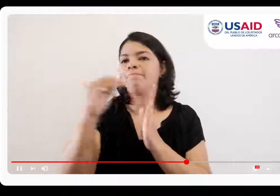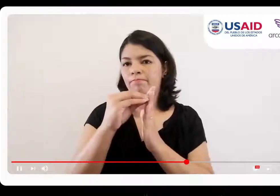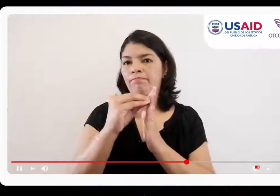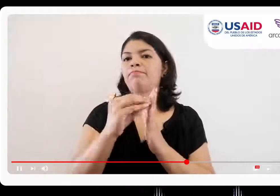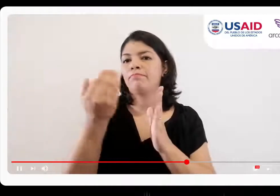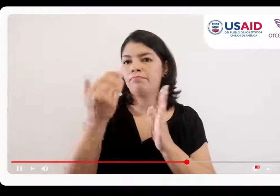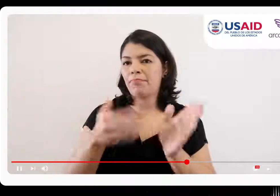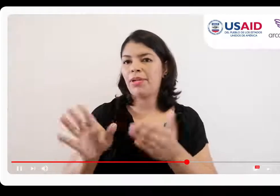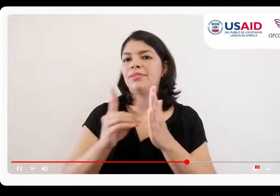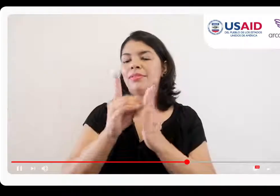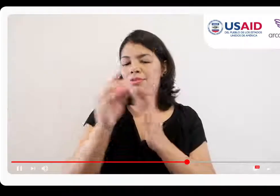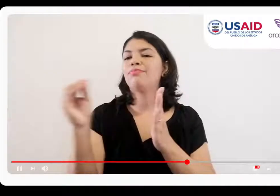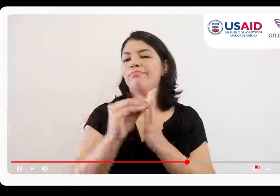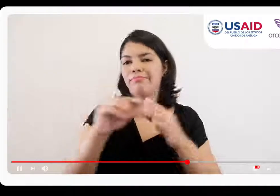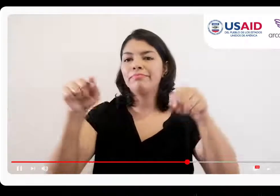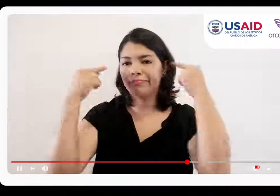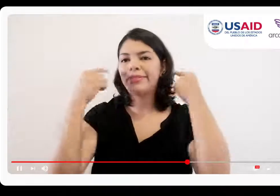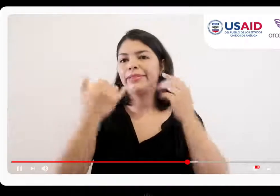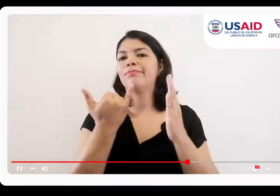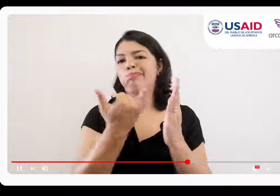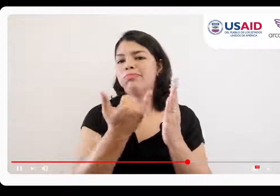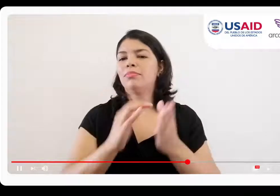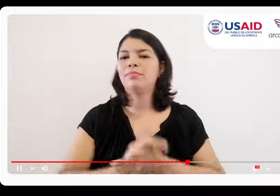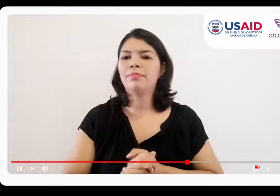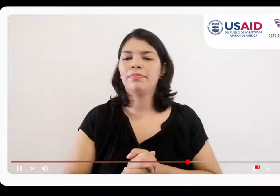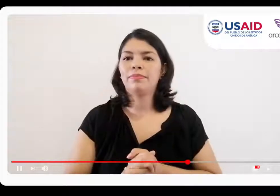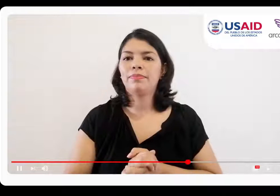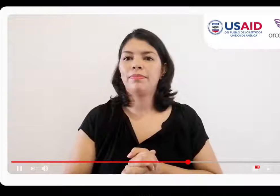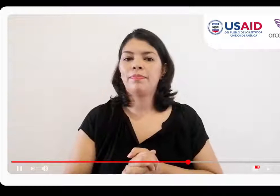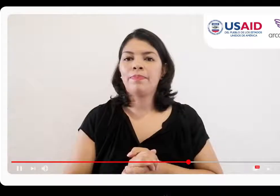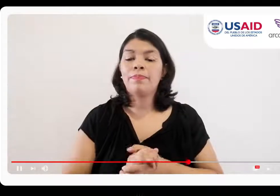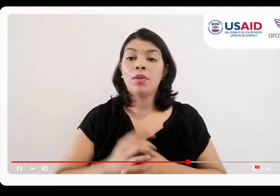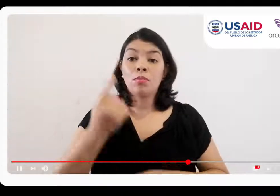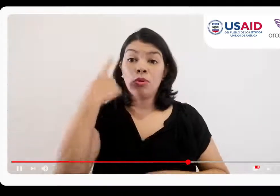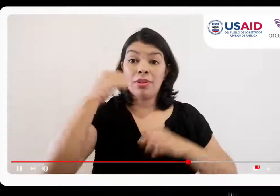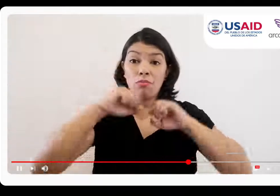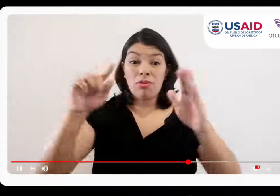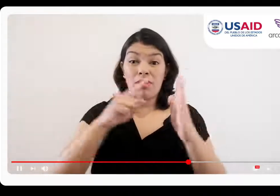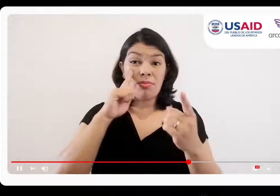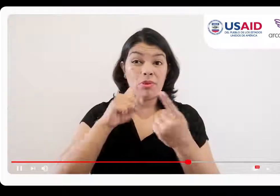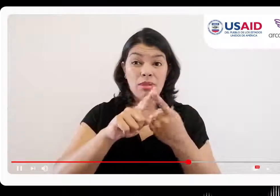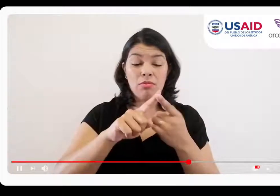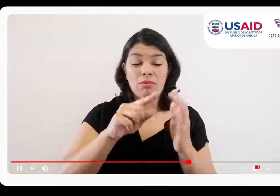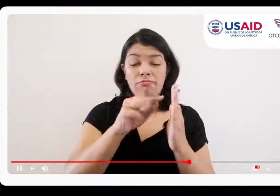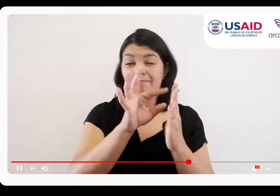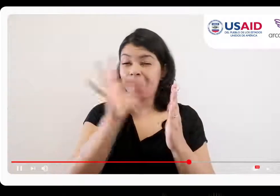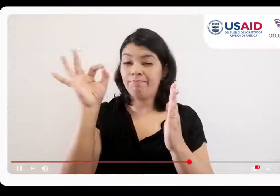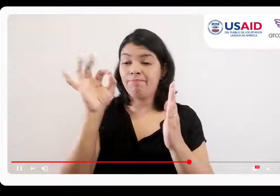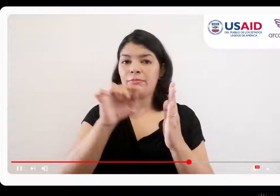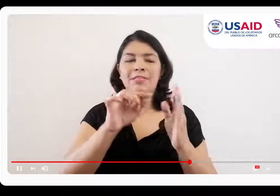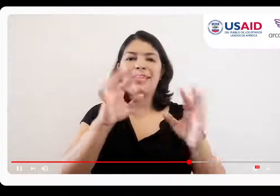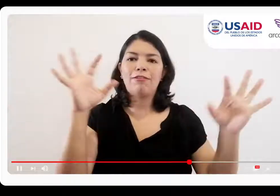dentro del plan de desarrollo. Dentro de los objetivos más importantes de la política pública está la implementación correcta del